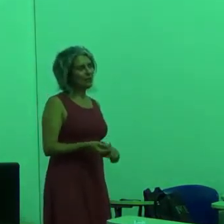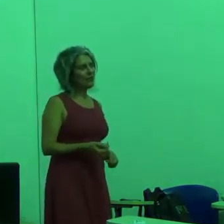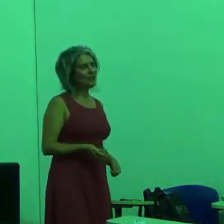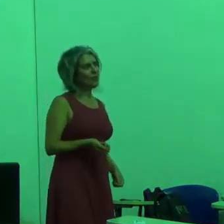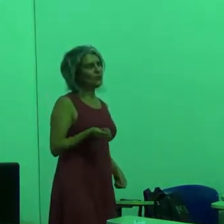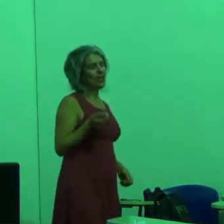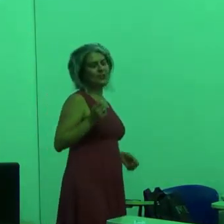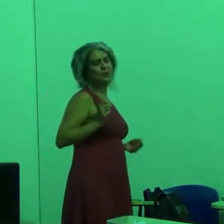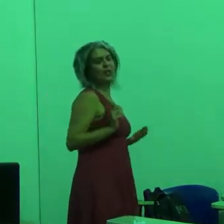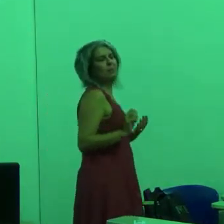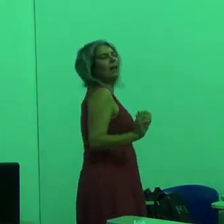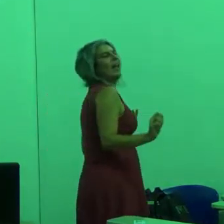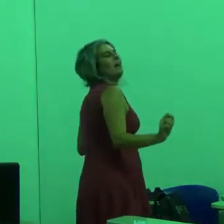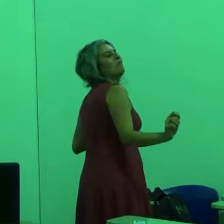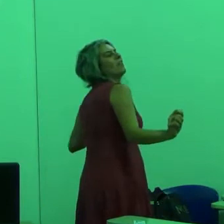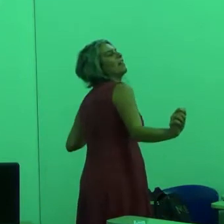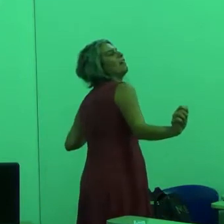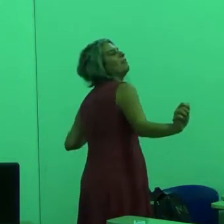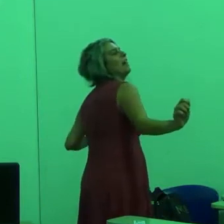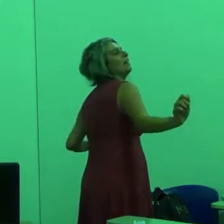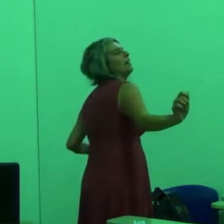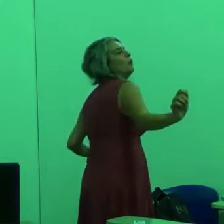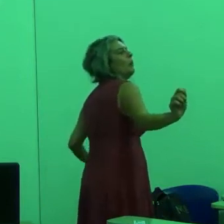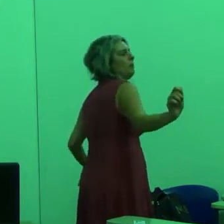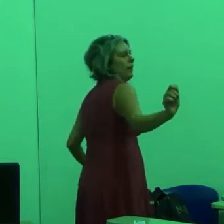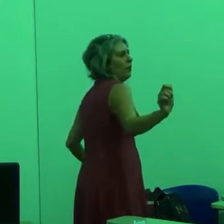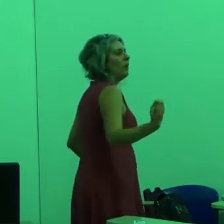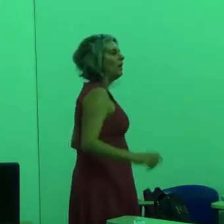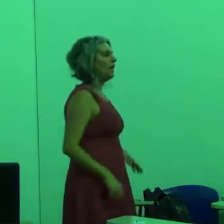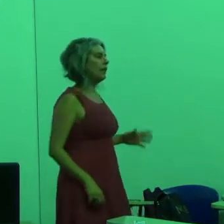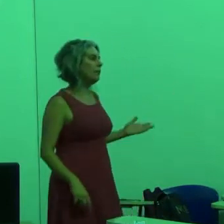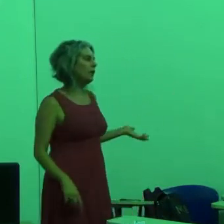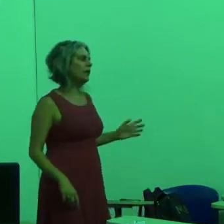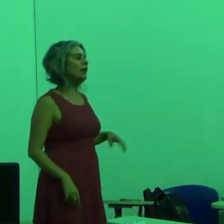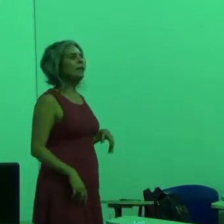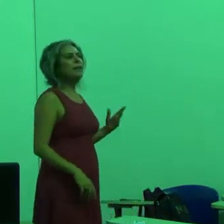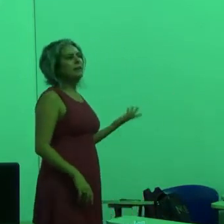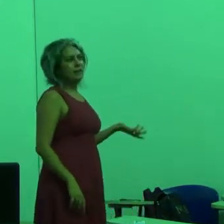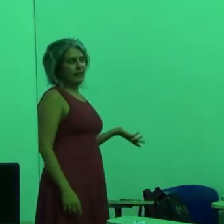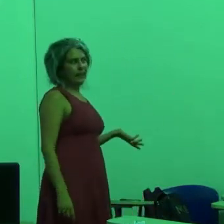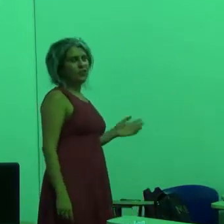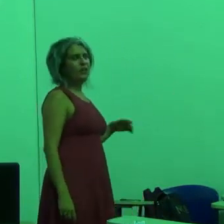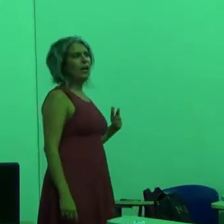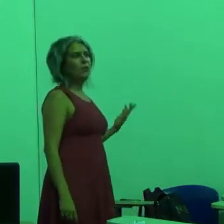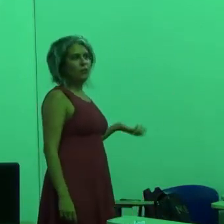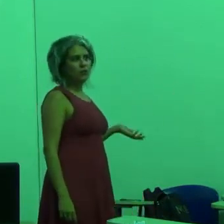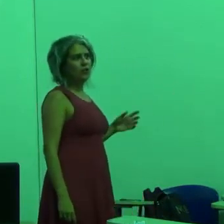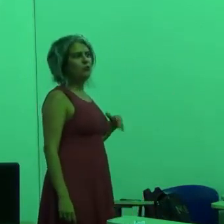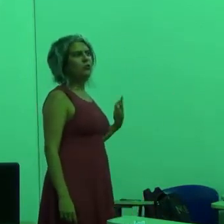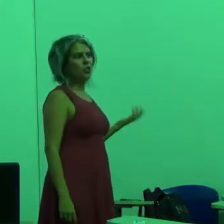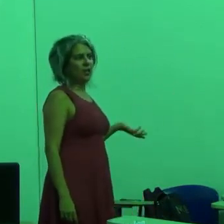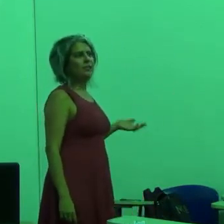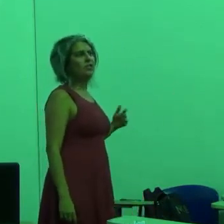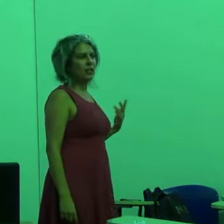é só o gesto da palavra gravada no papel, até porque em geral, hoje em dia, os originais nem chegam no